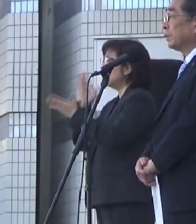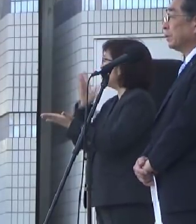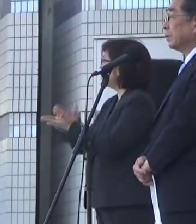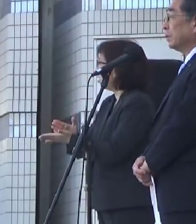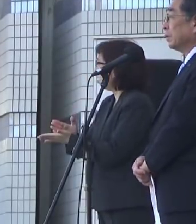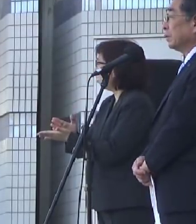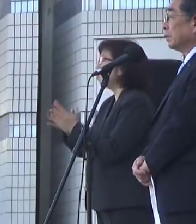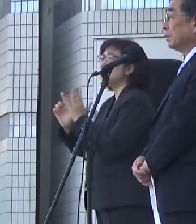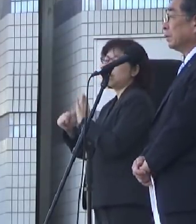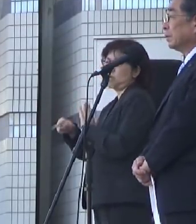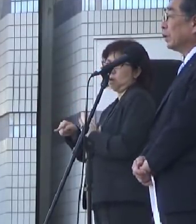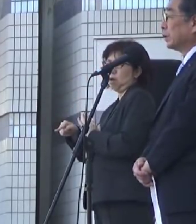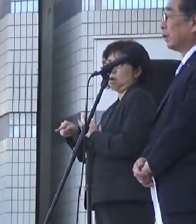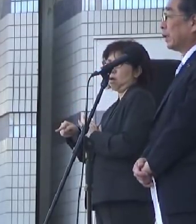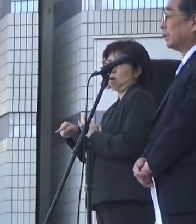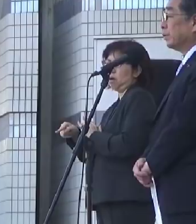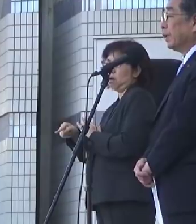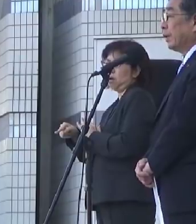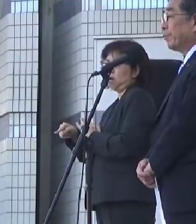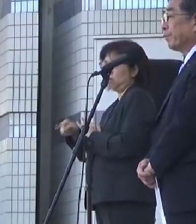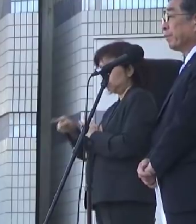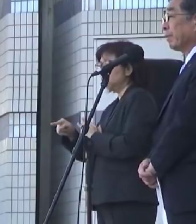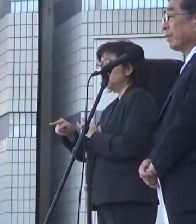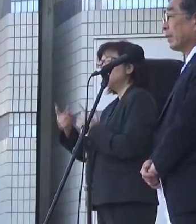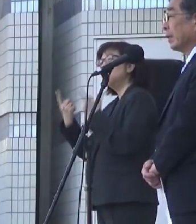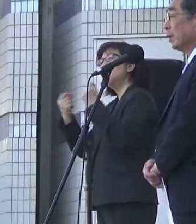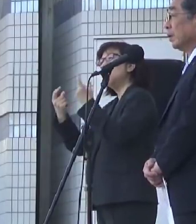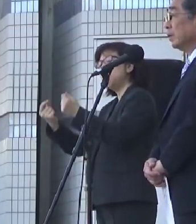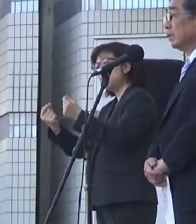まるまる焦げつくわけですよね。